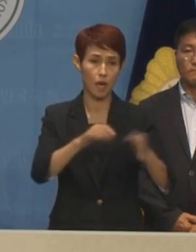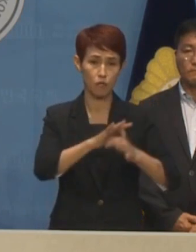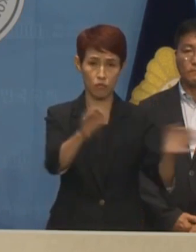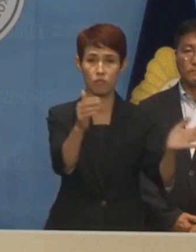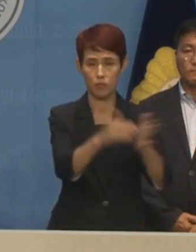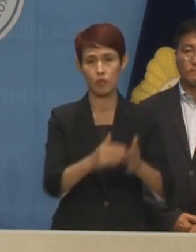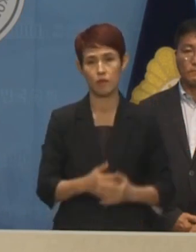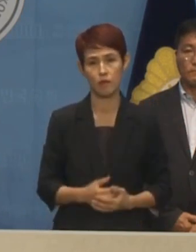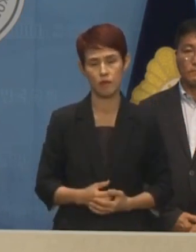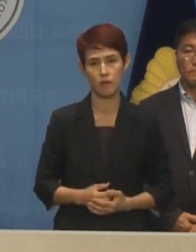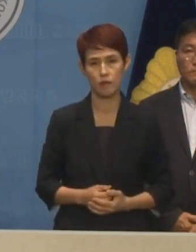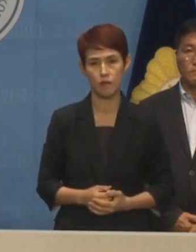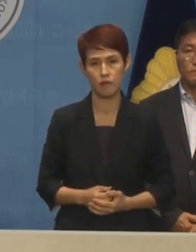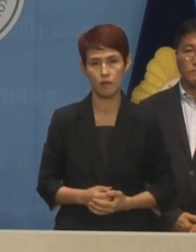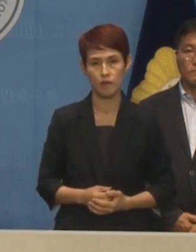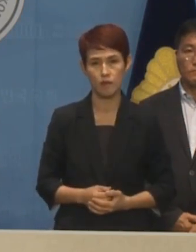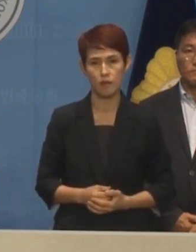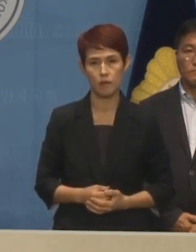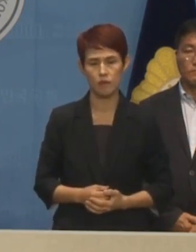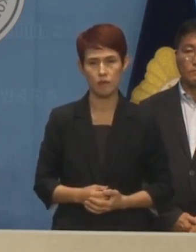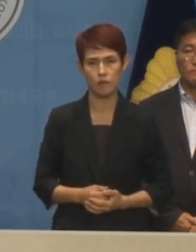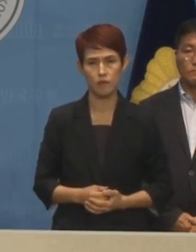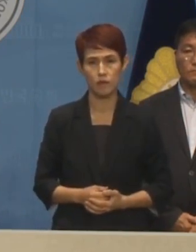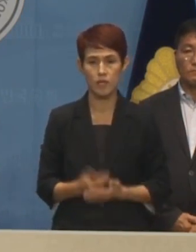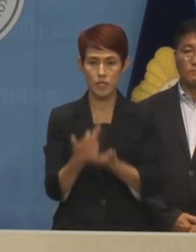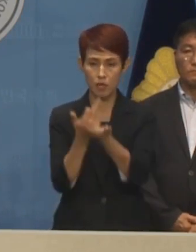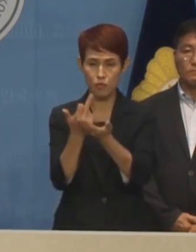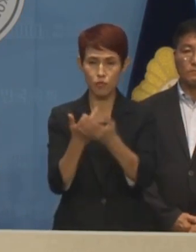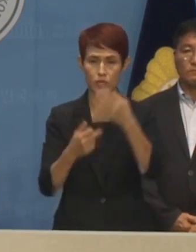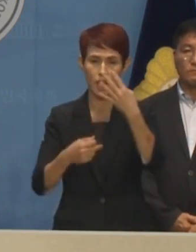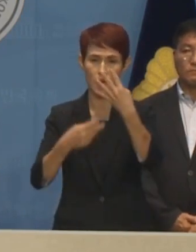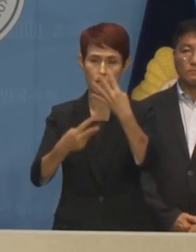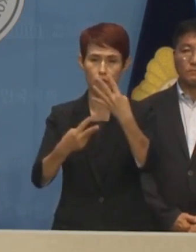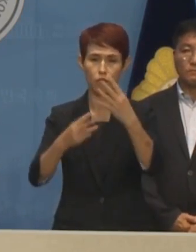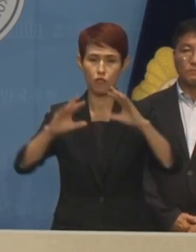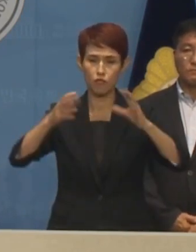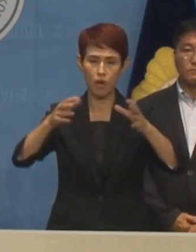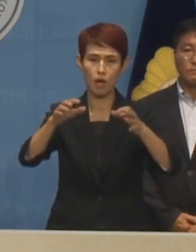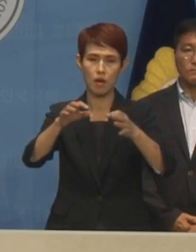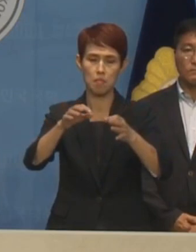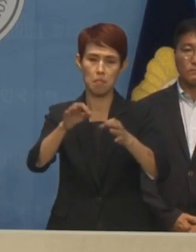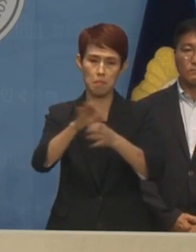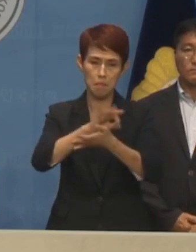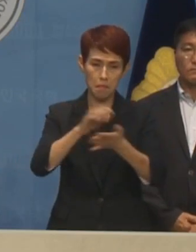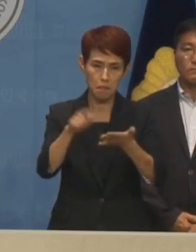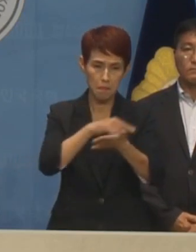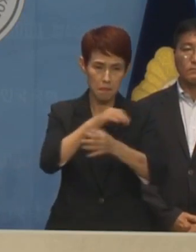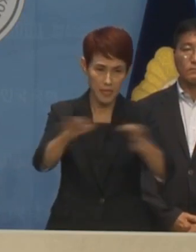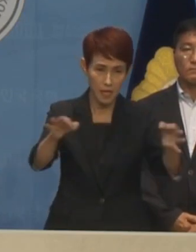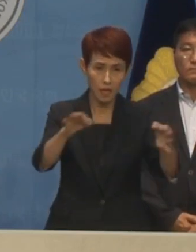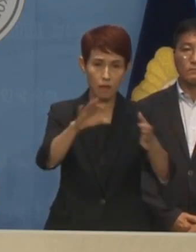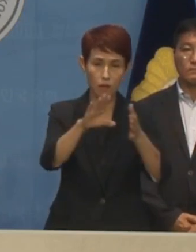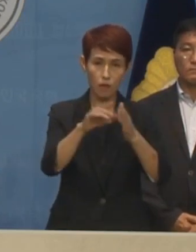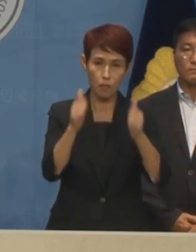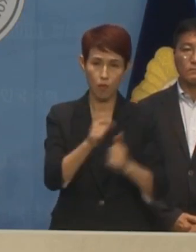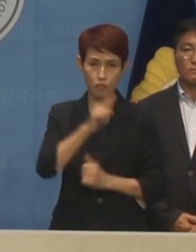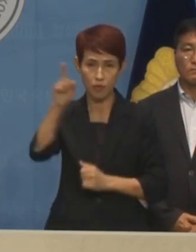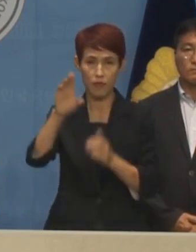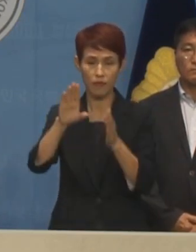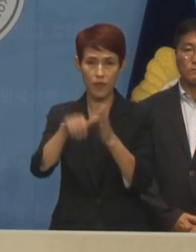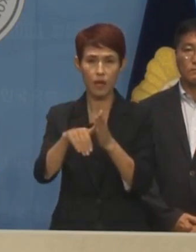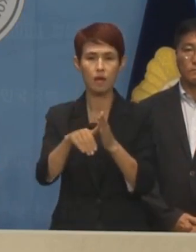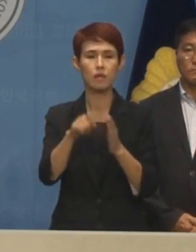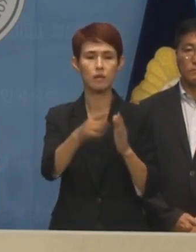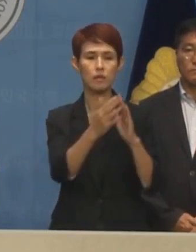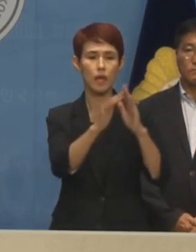배상했습니다. 심지어 제주 4.3 국가배상 소송에서조차도 유족들에게